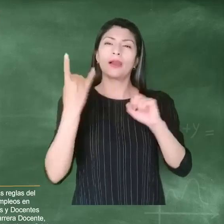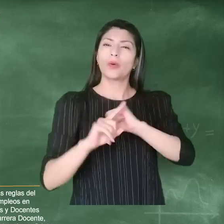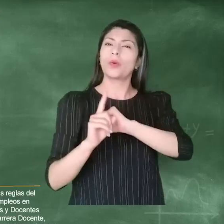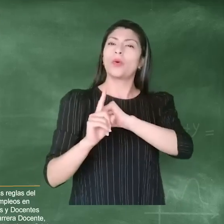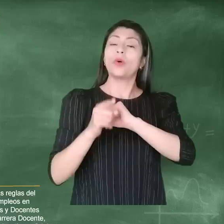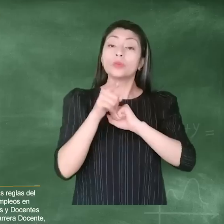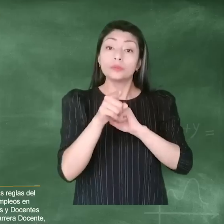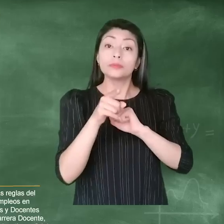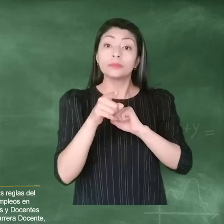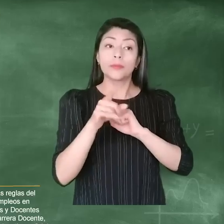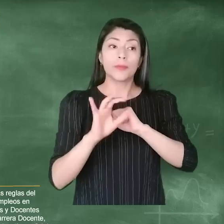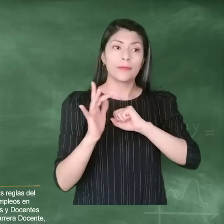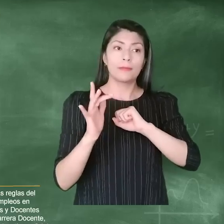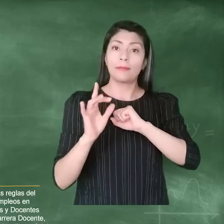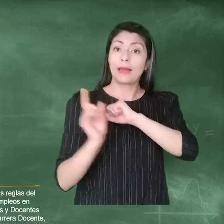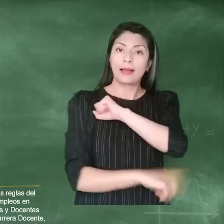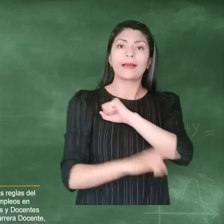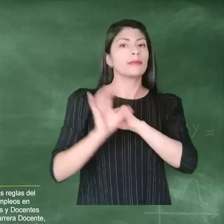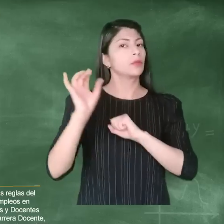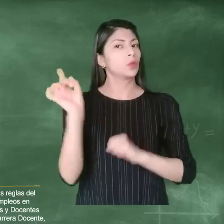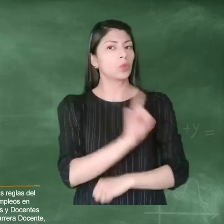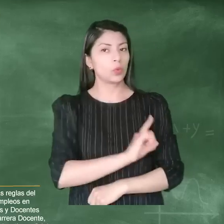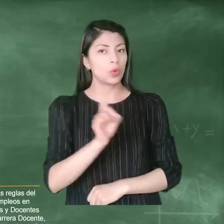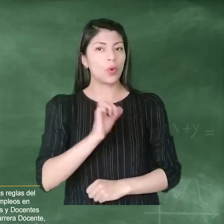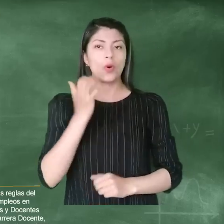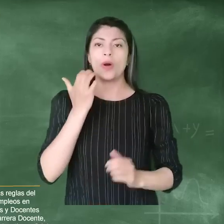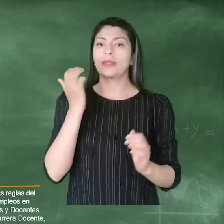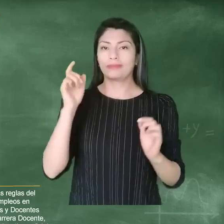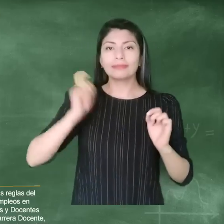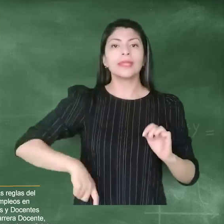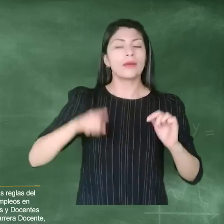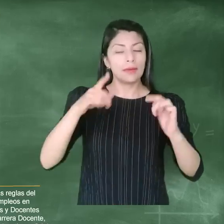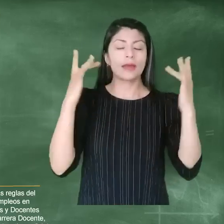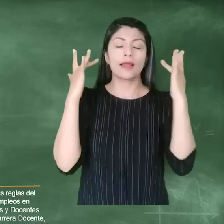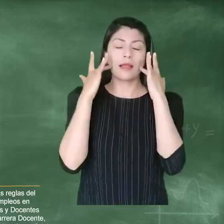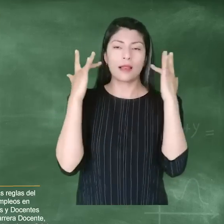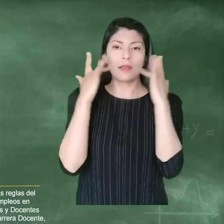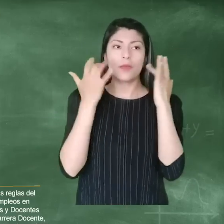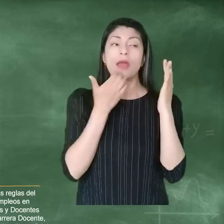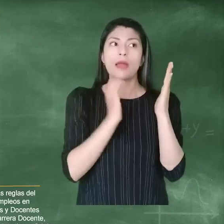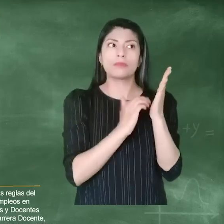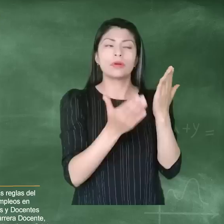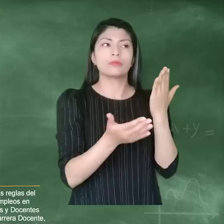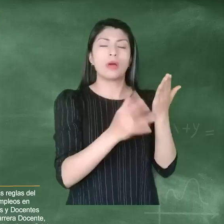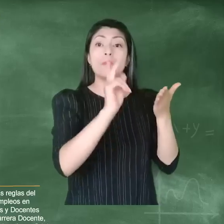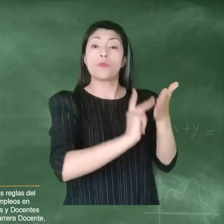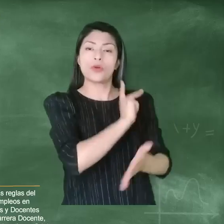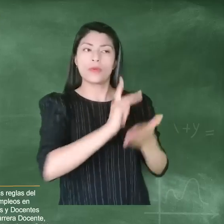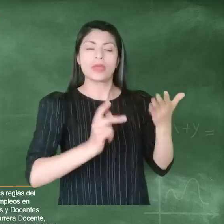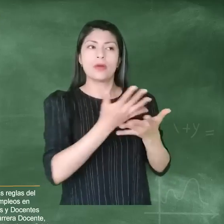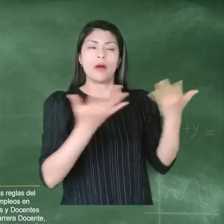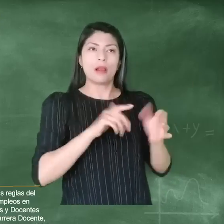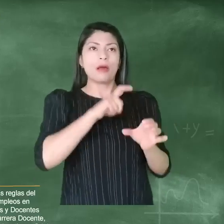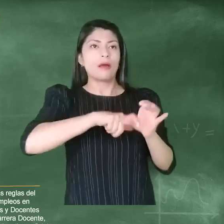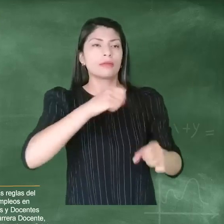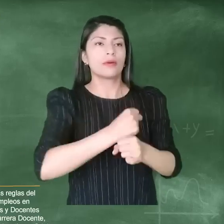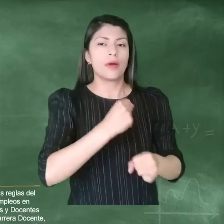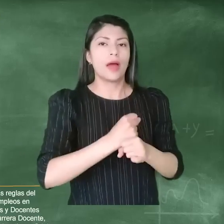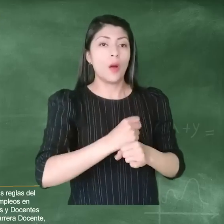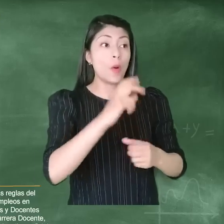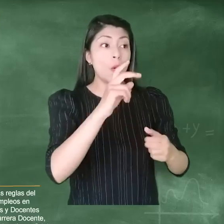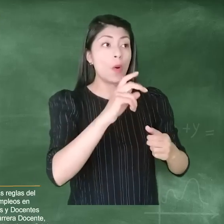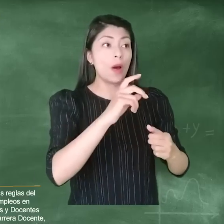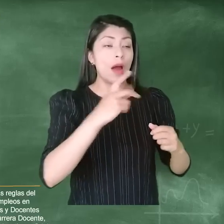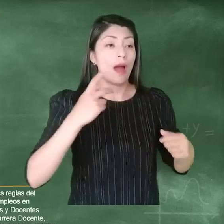dentro de las causales constitucionales, ilegales de inhabilidad e incompatibilidad o prohibiciones para desempeñar